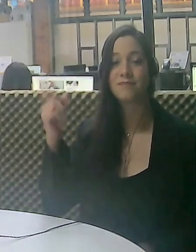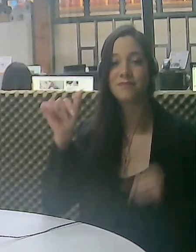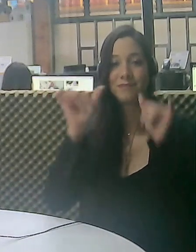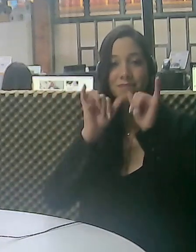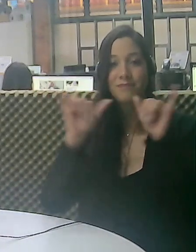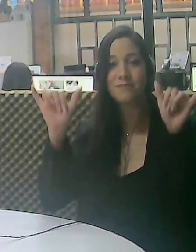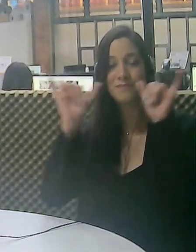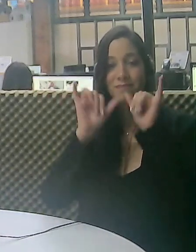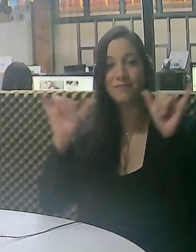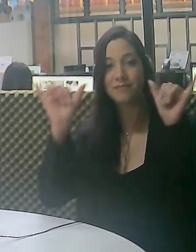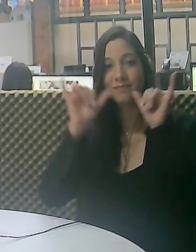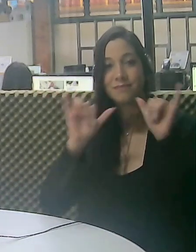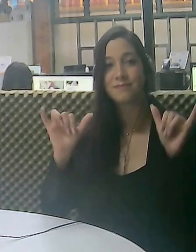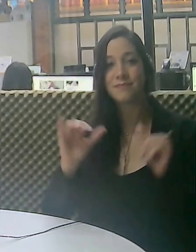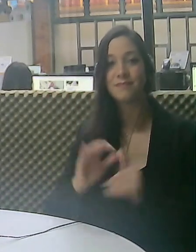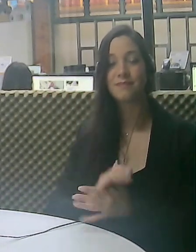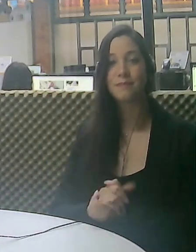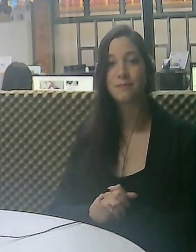Giro de notícias.